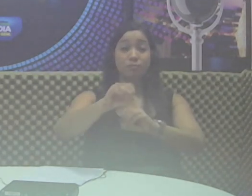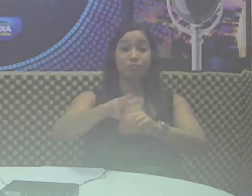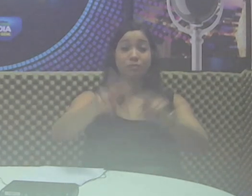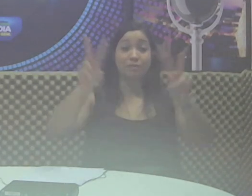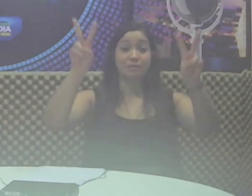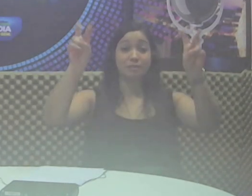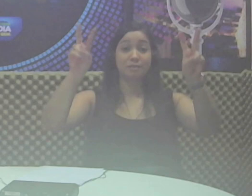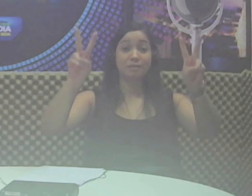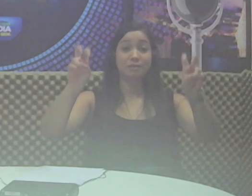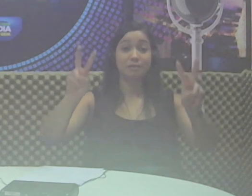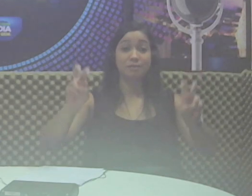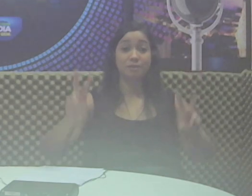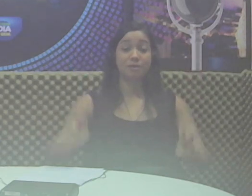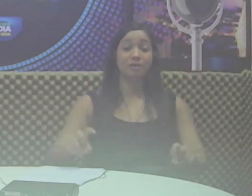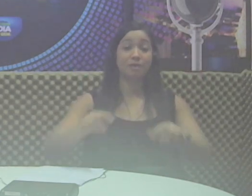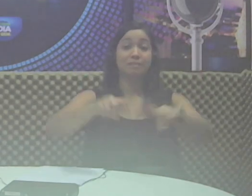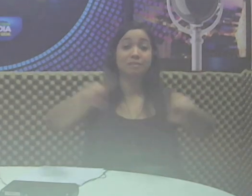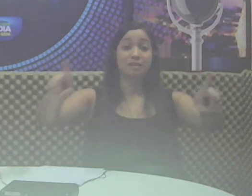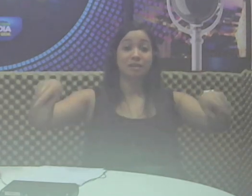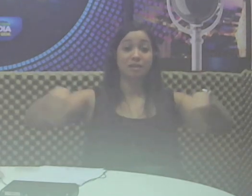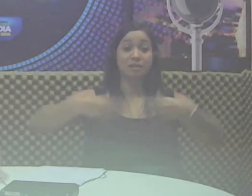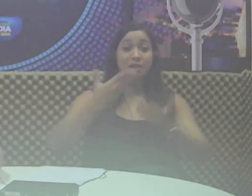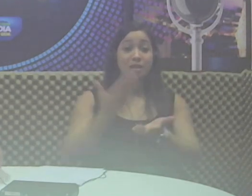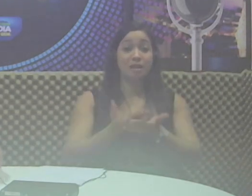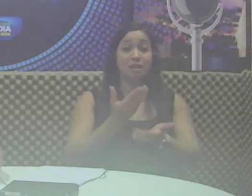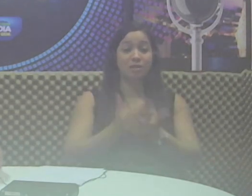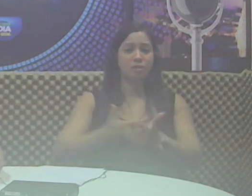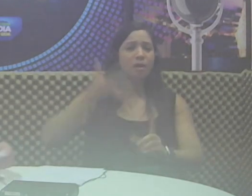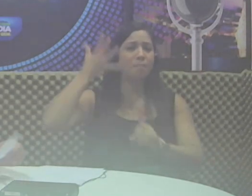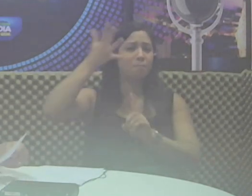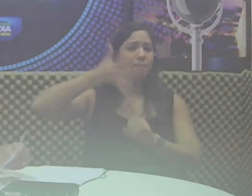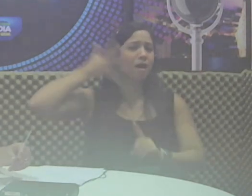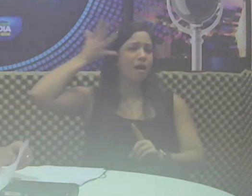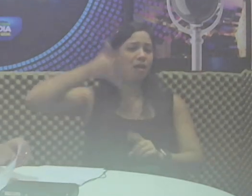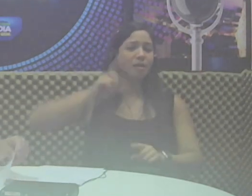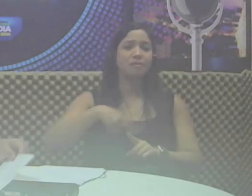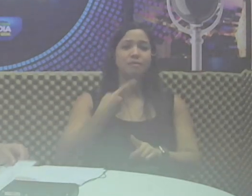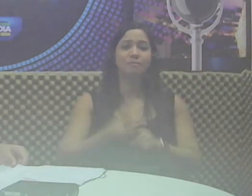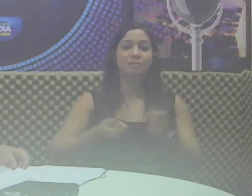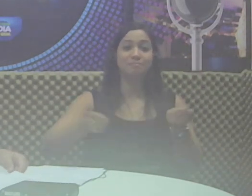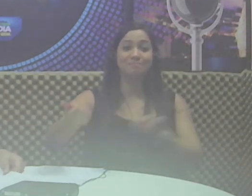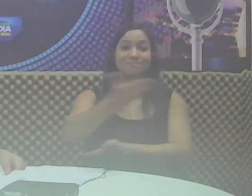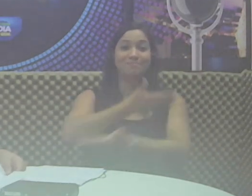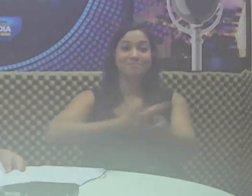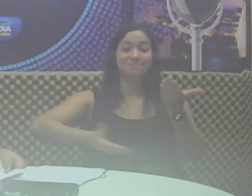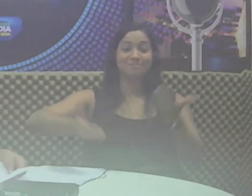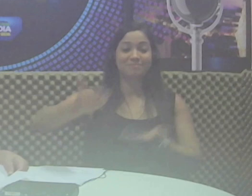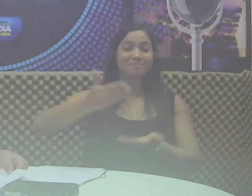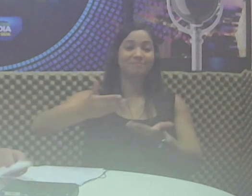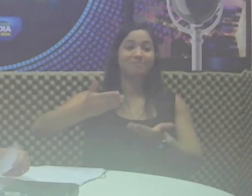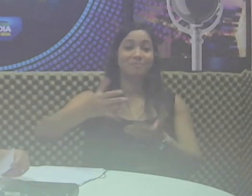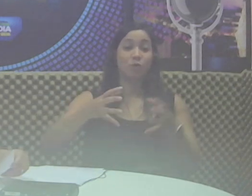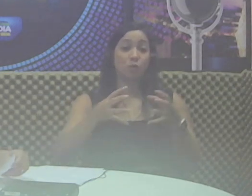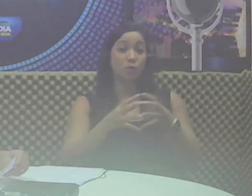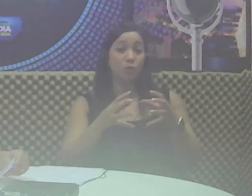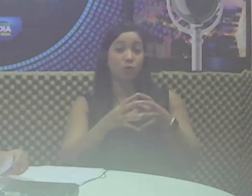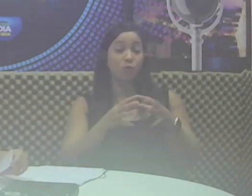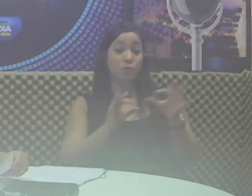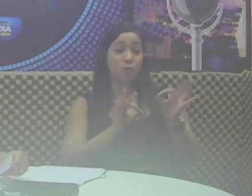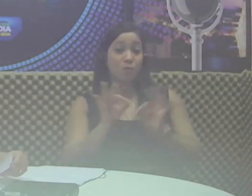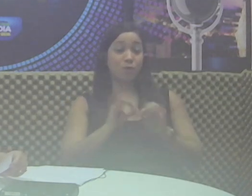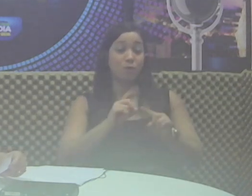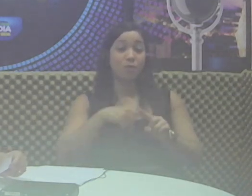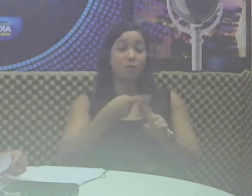são abordados em salas de aula, por meio de palestras e interações diretas entre a equipe do programa